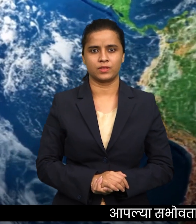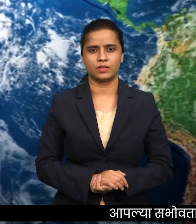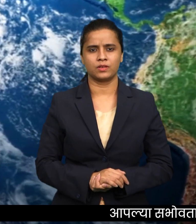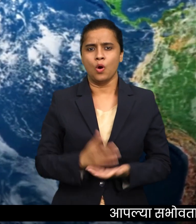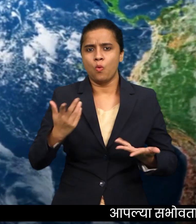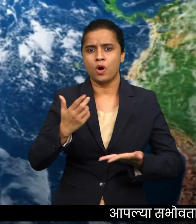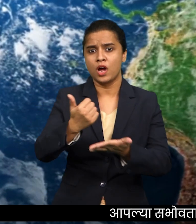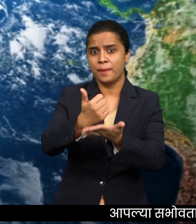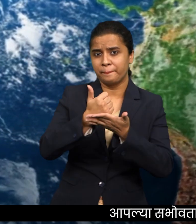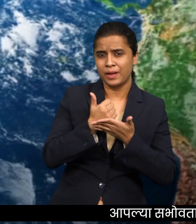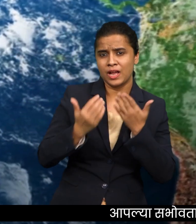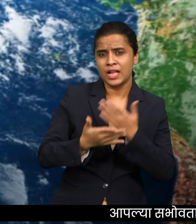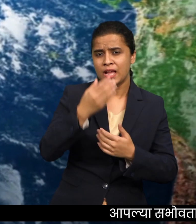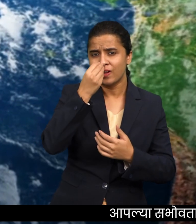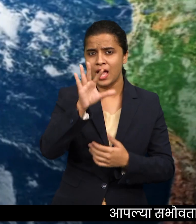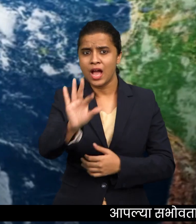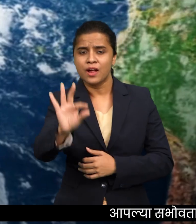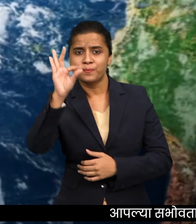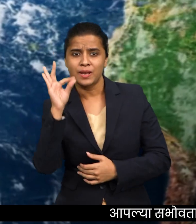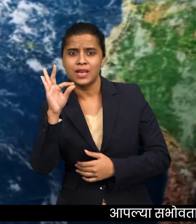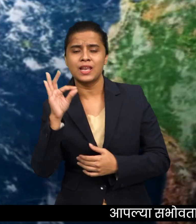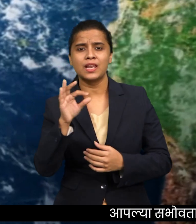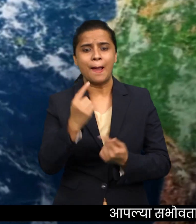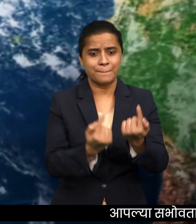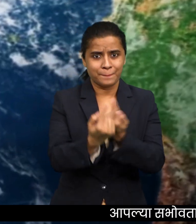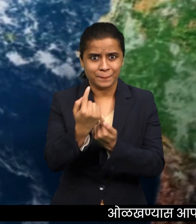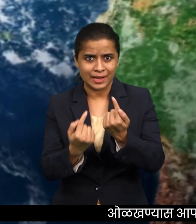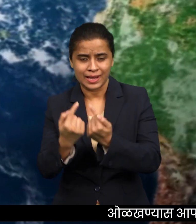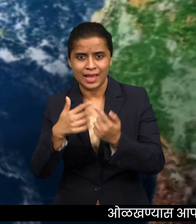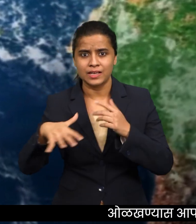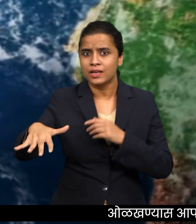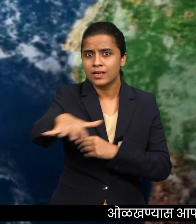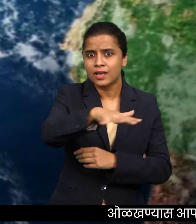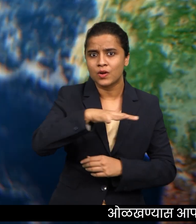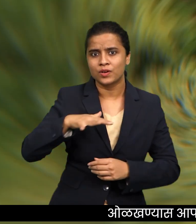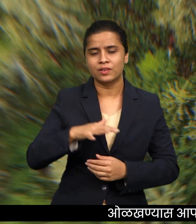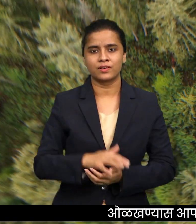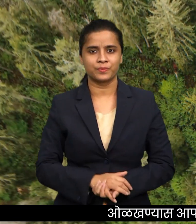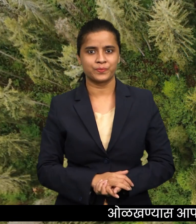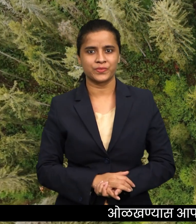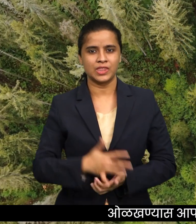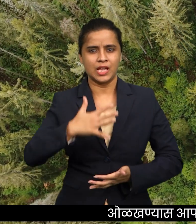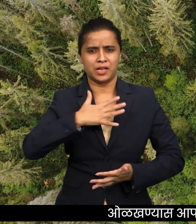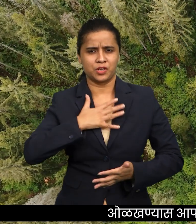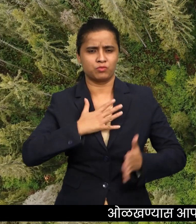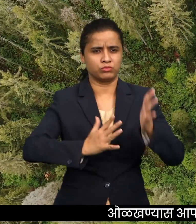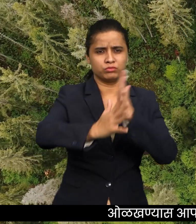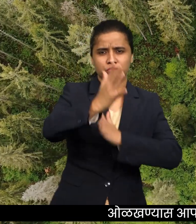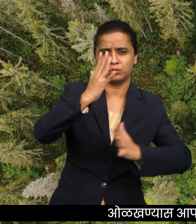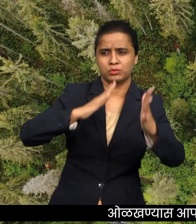पहिला, आपल्या सभोवतालच्या वनस्पती सहजपणे ओळखण्यास आपल्याला काय मदत